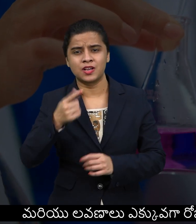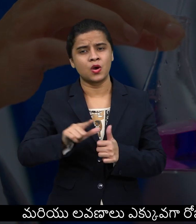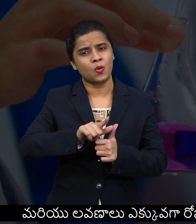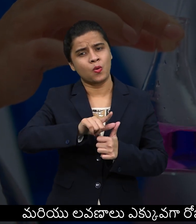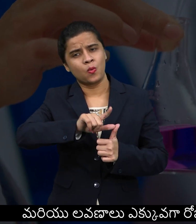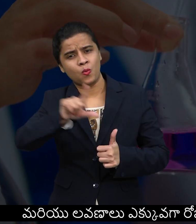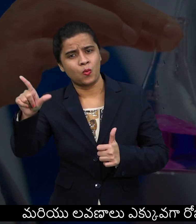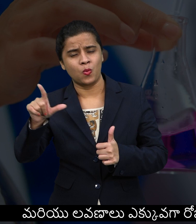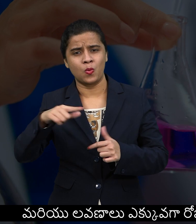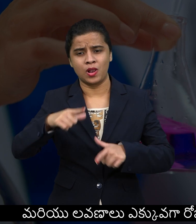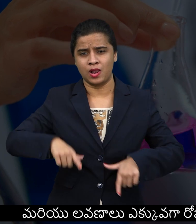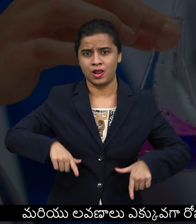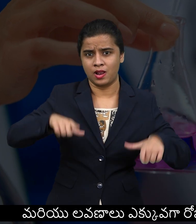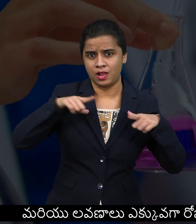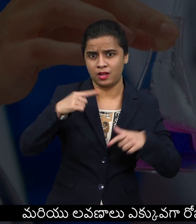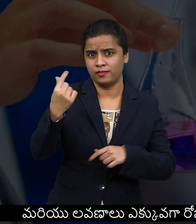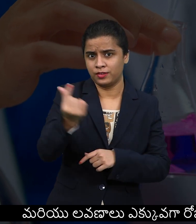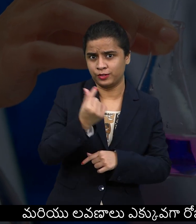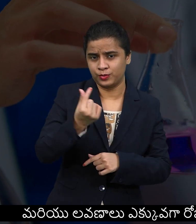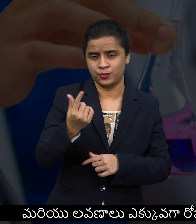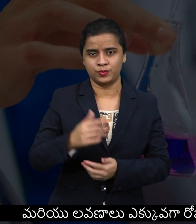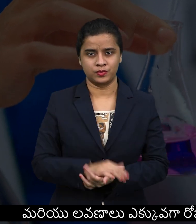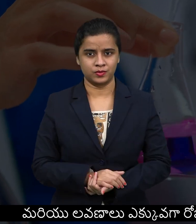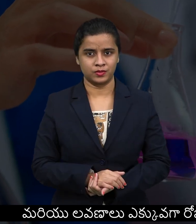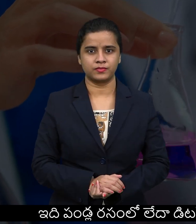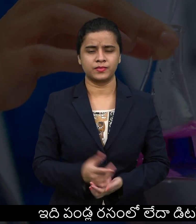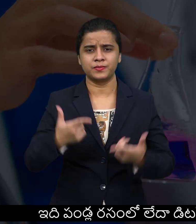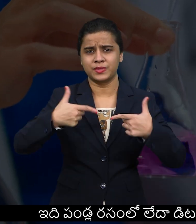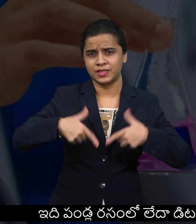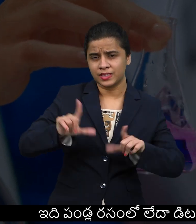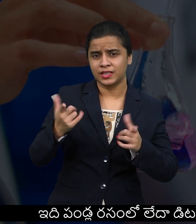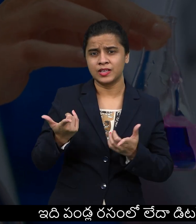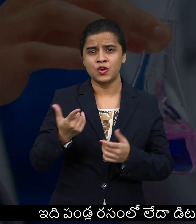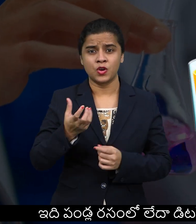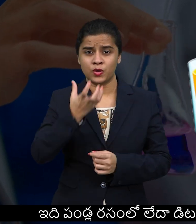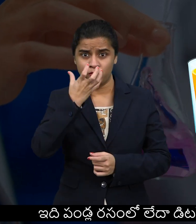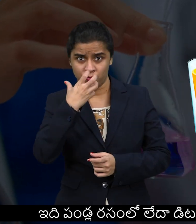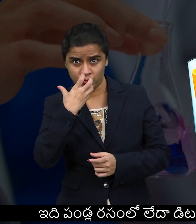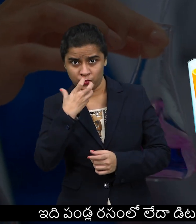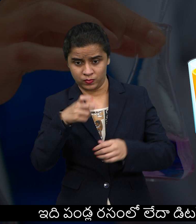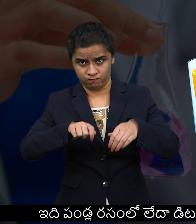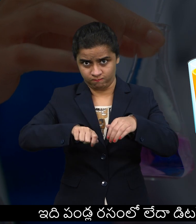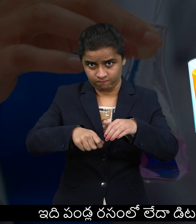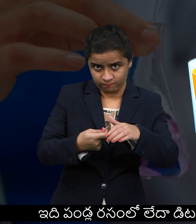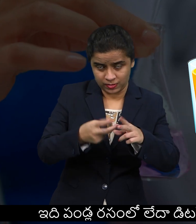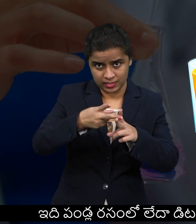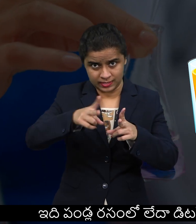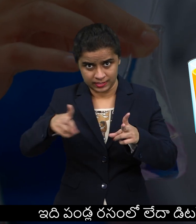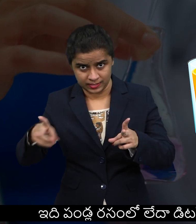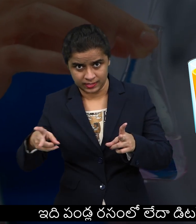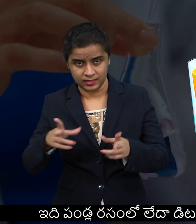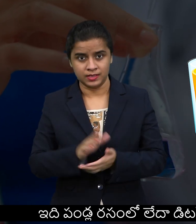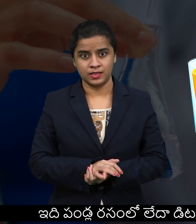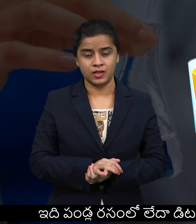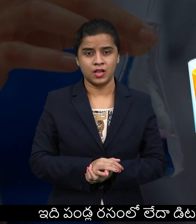ఎక్కువగా రోజువారీ జీవితంలో ఉపయోగించబడతాయి. ఇది పండ్ల రసంలో లేదా డిటర్జెంట్లలో